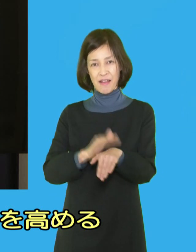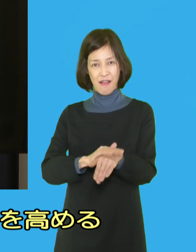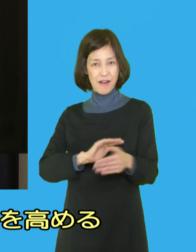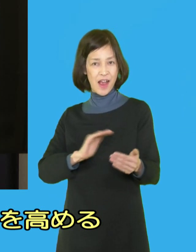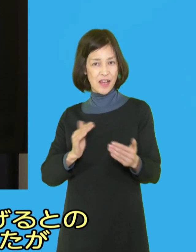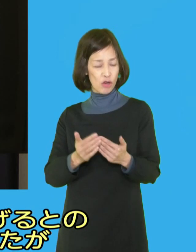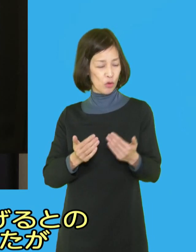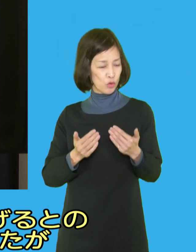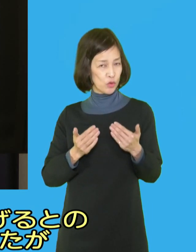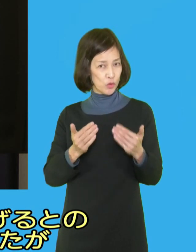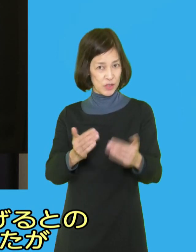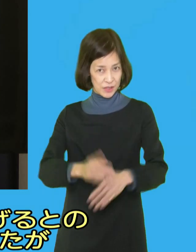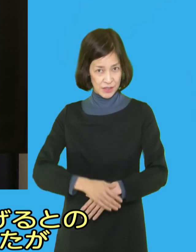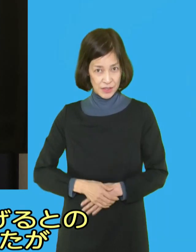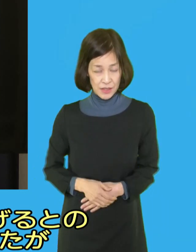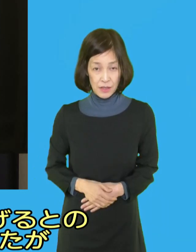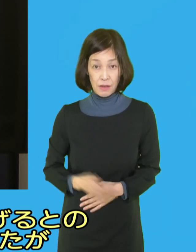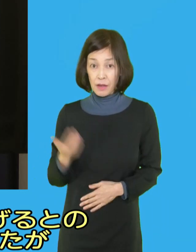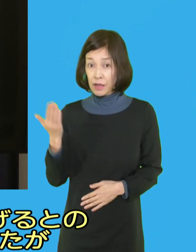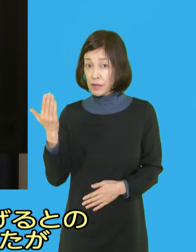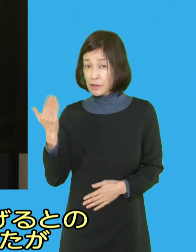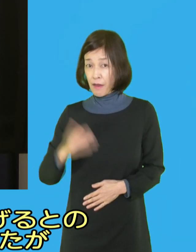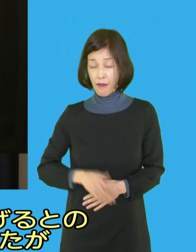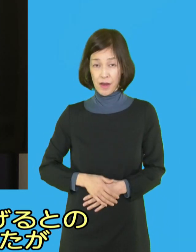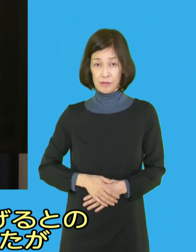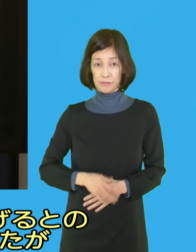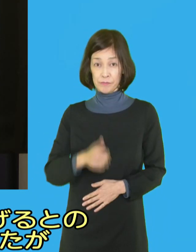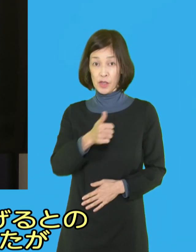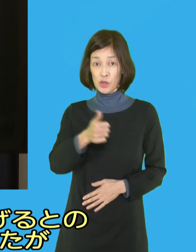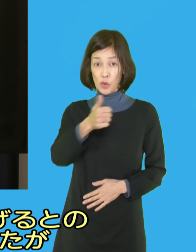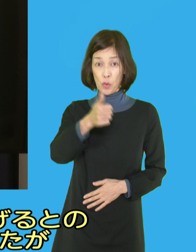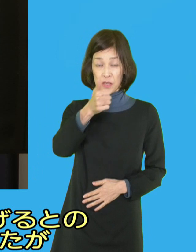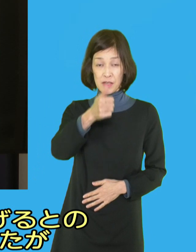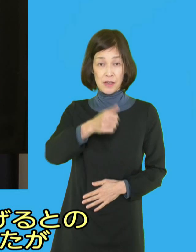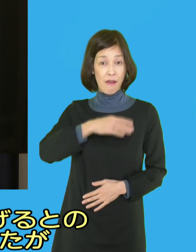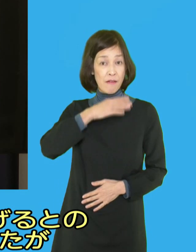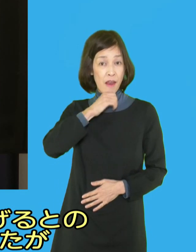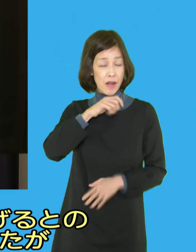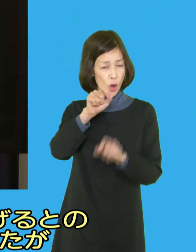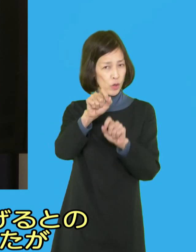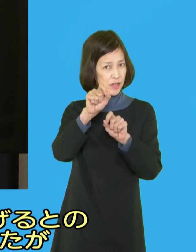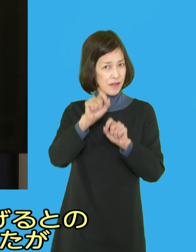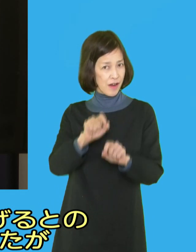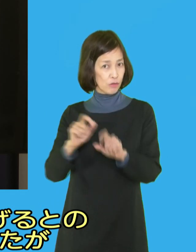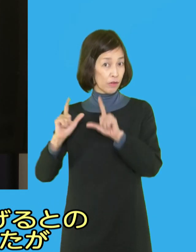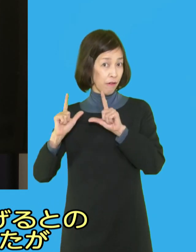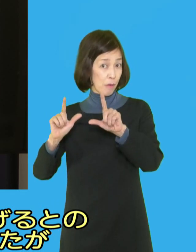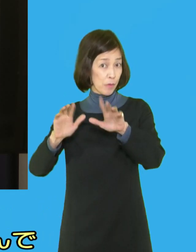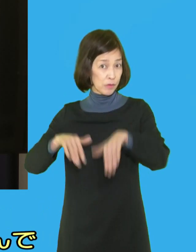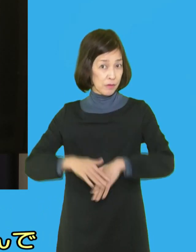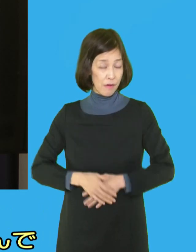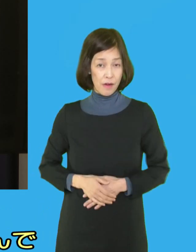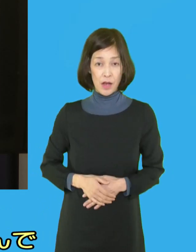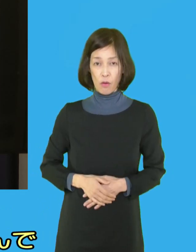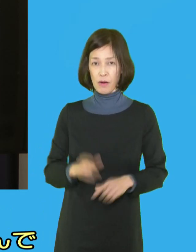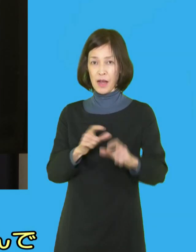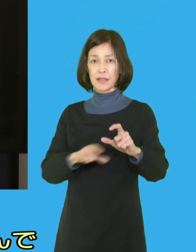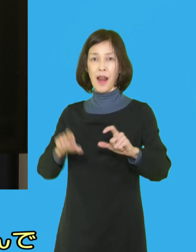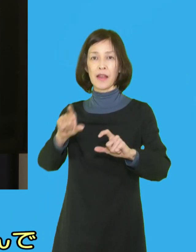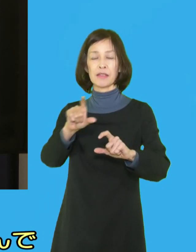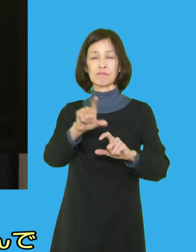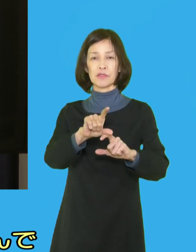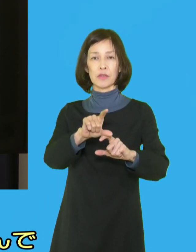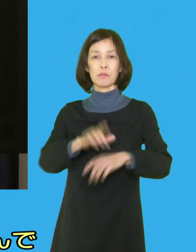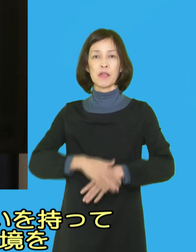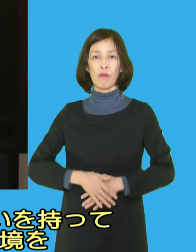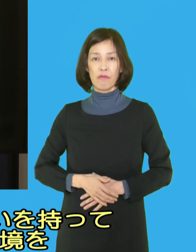推進ということで、以前承認年齢を引き下げるという発表をさせていただきましたが、今回さらに踏み込ん